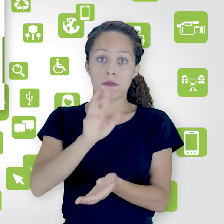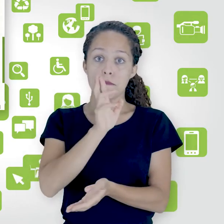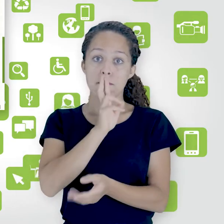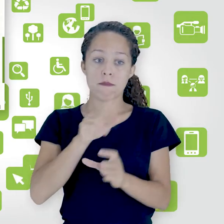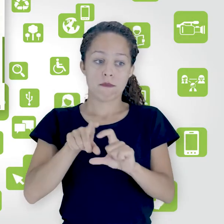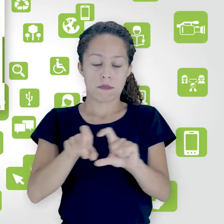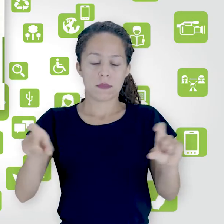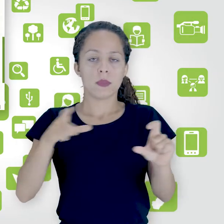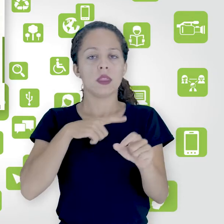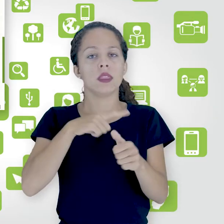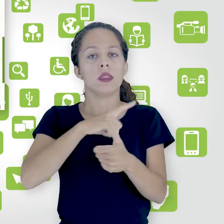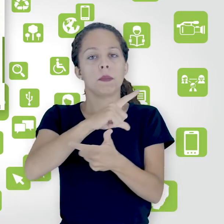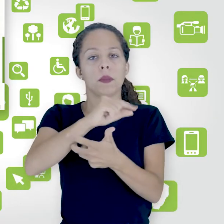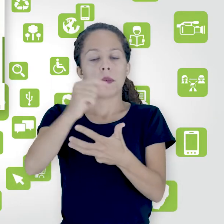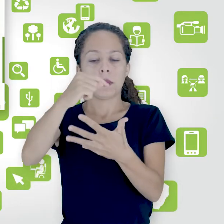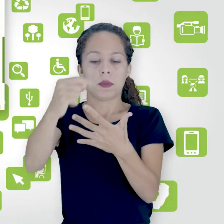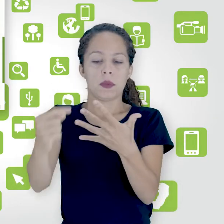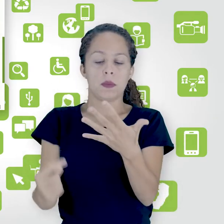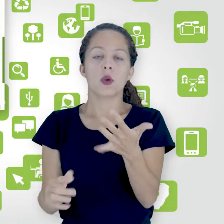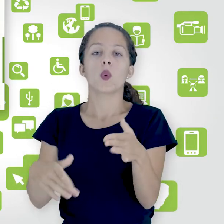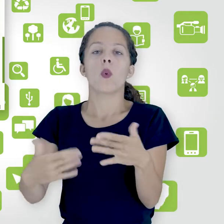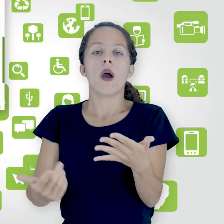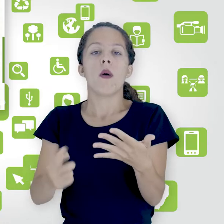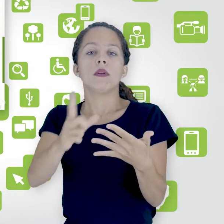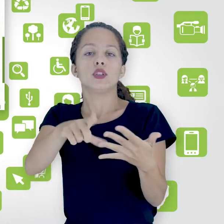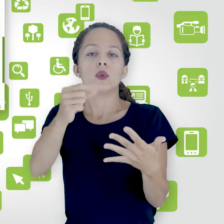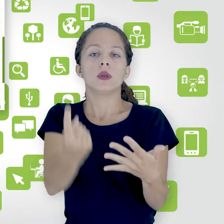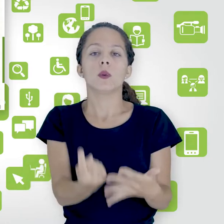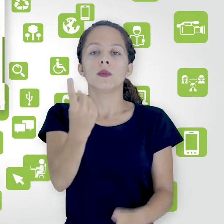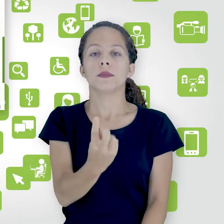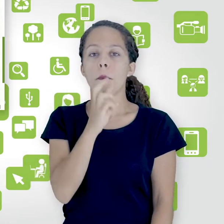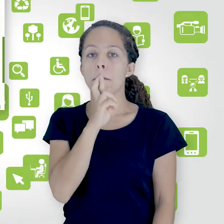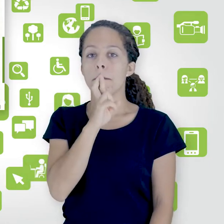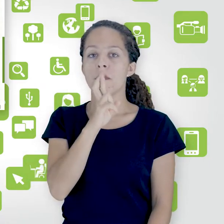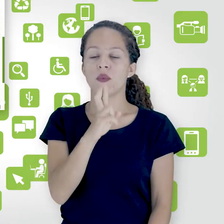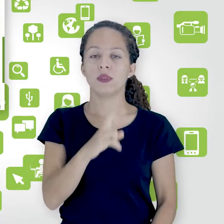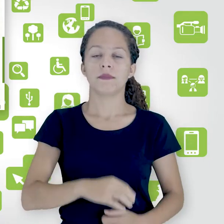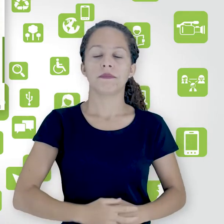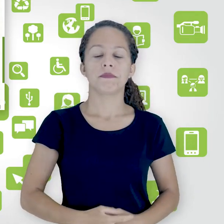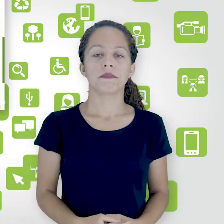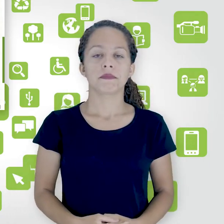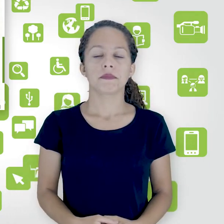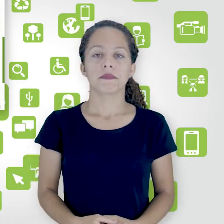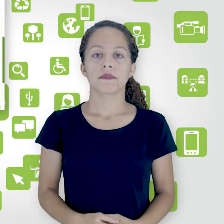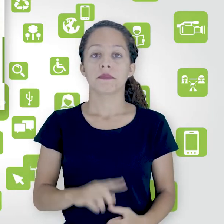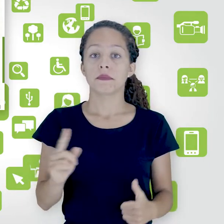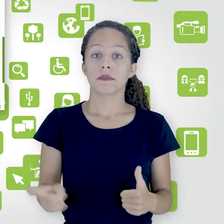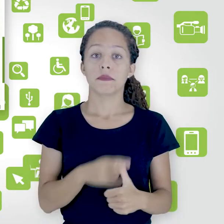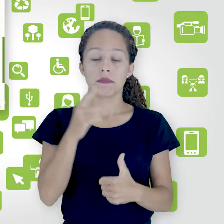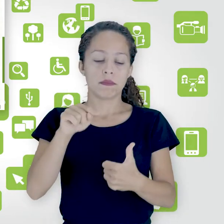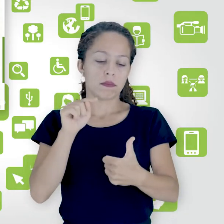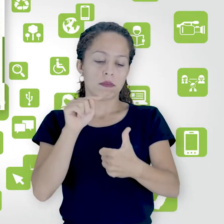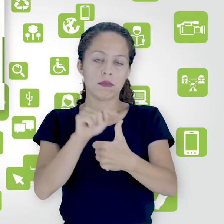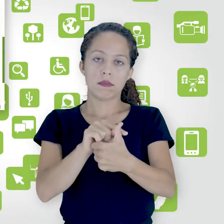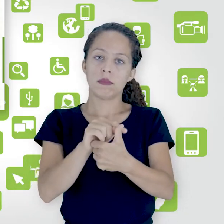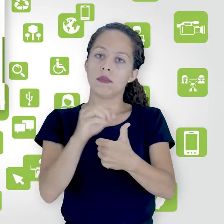você vai colocar todas as alternativas que o aluno tem para responder essa questão de múltipla escolha. Então primeiro você coloca a